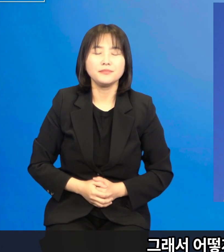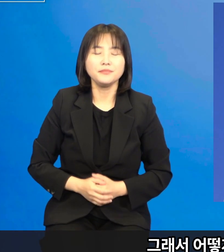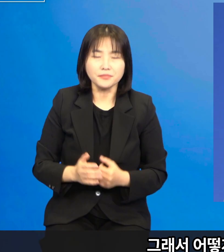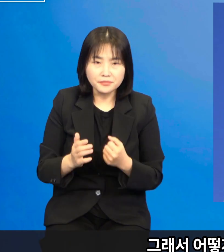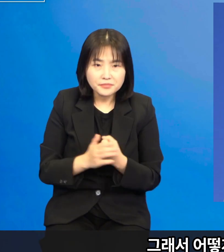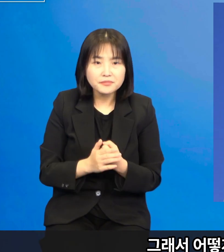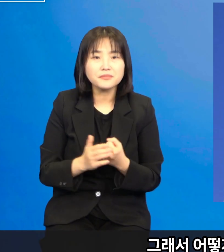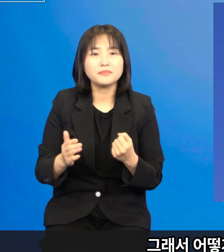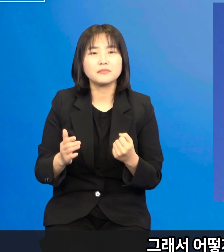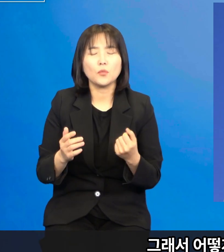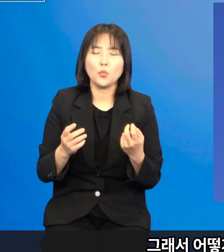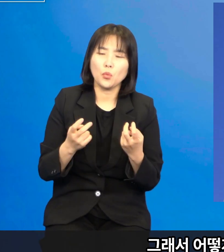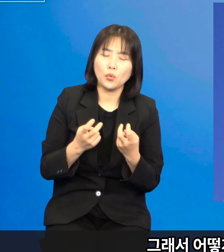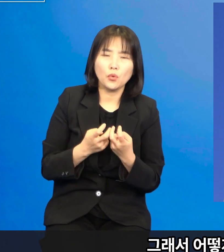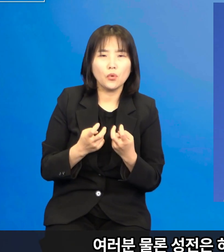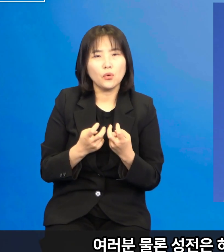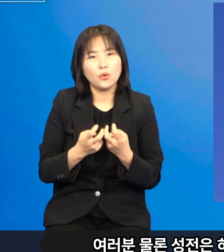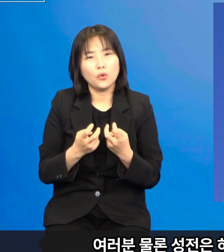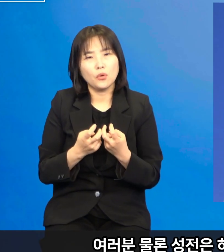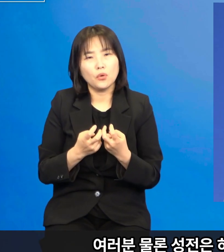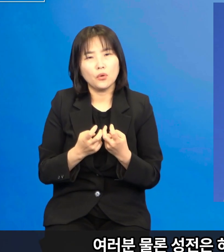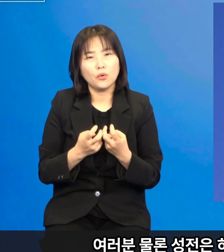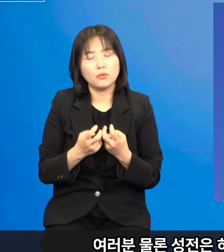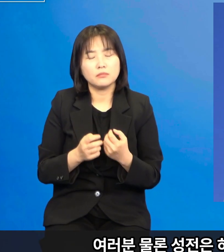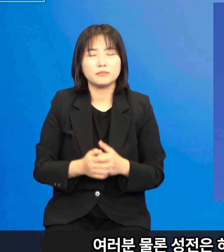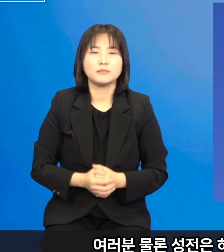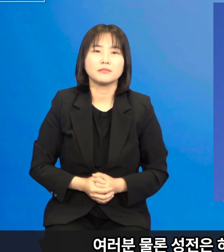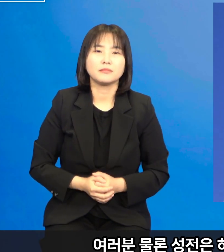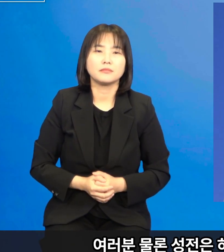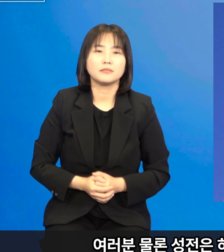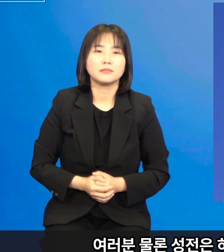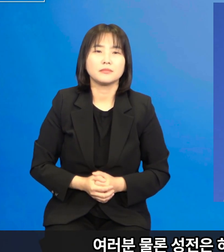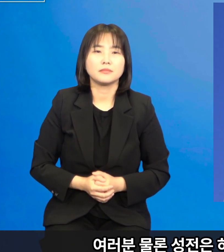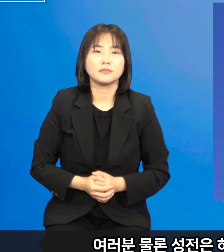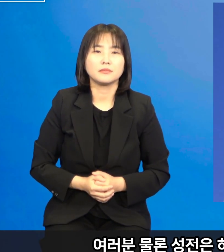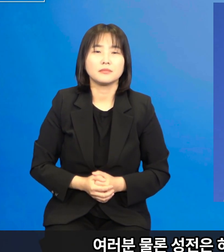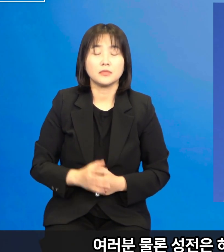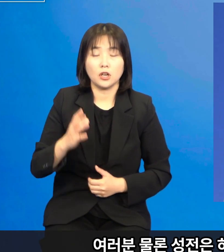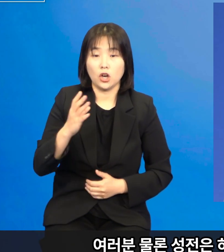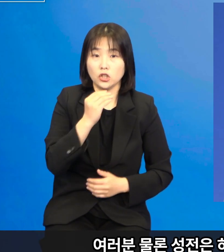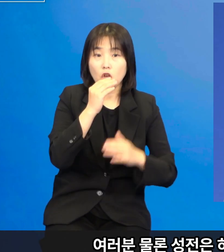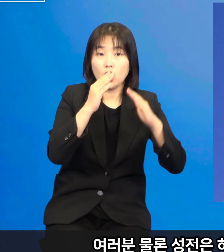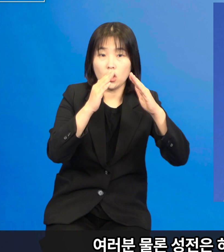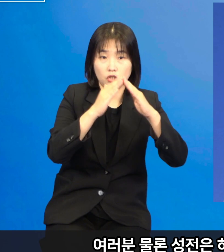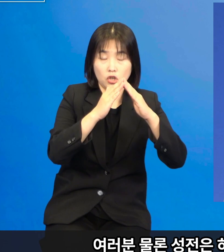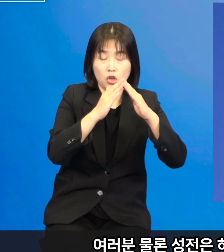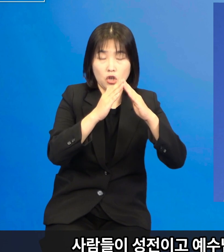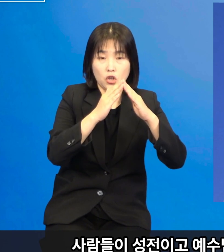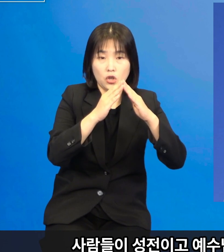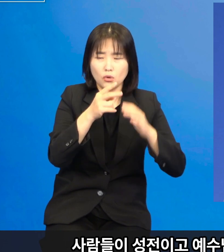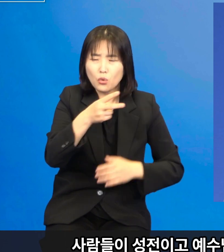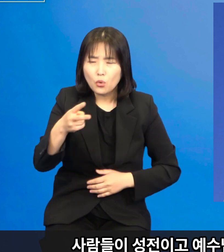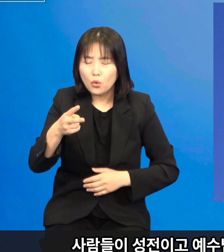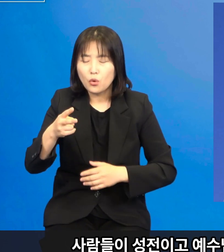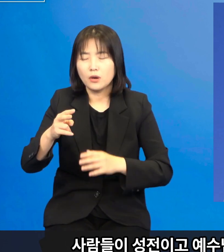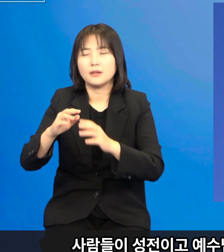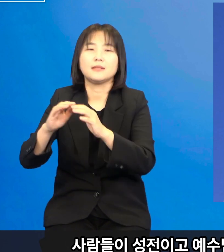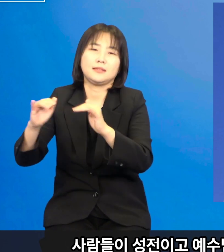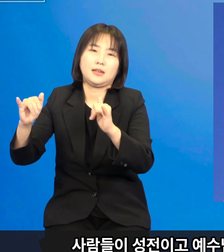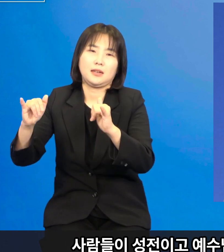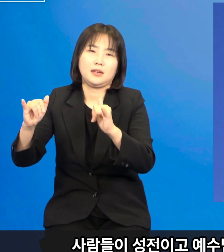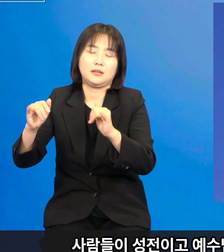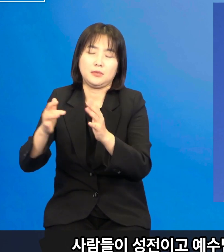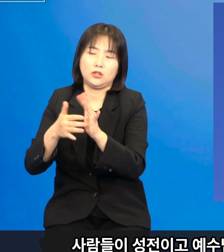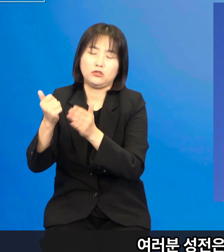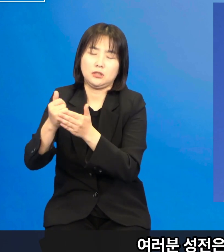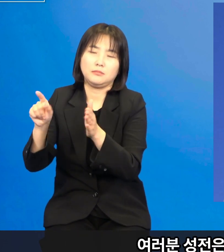그래서 어떻게 하면 될까? 여러분, 물론 여러분, 성전은 하나님의 백성들입니다. 사람들이 성전이고 예수님이